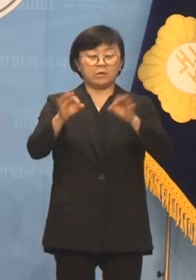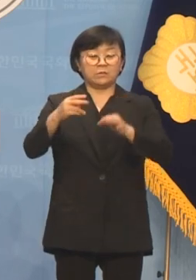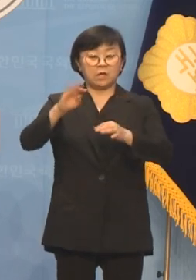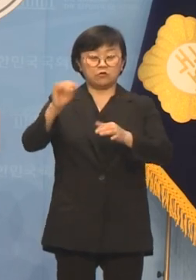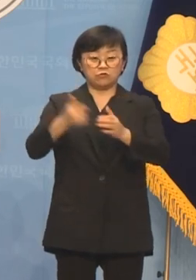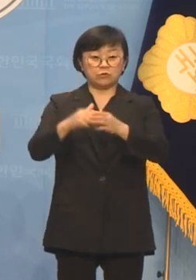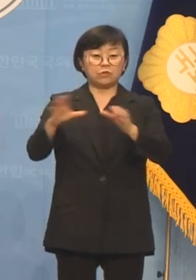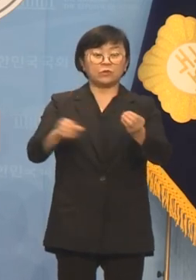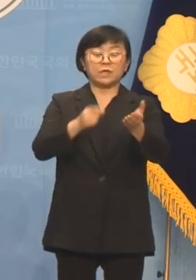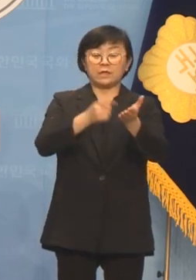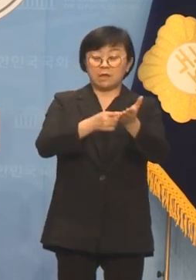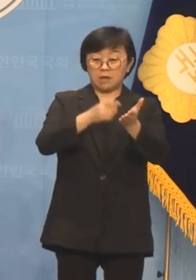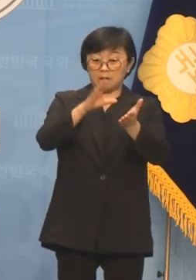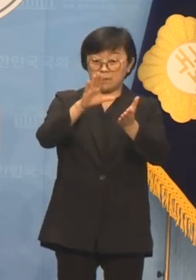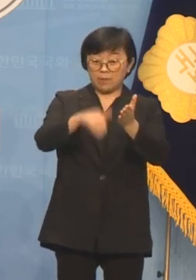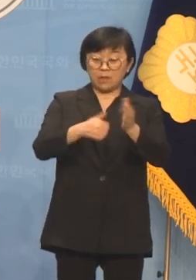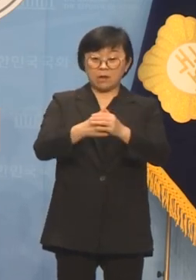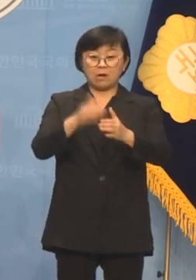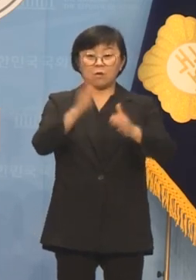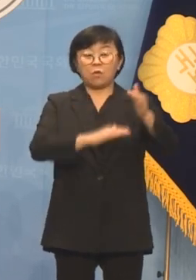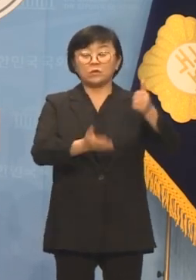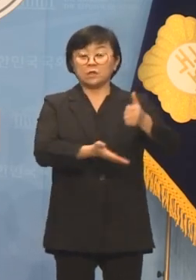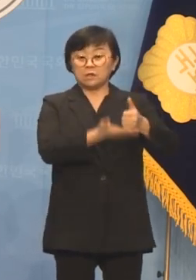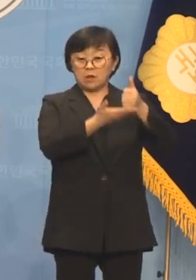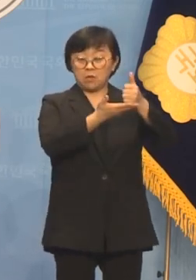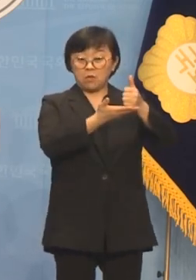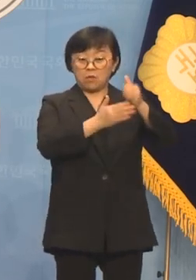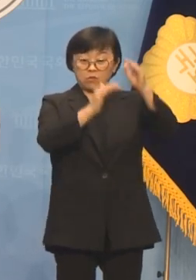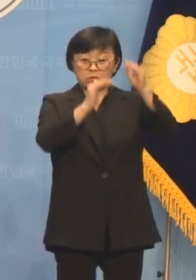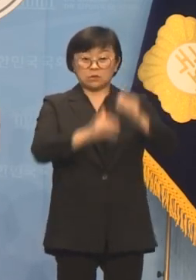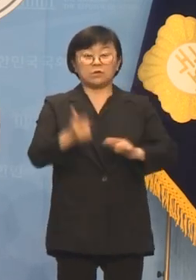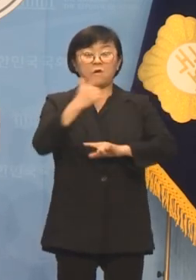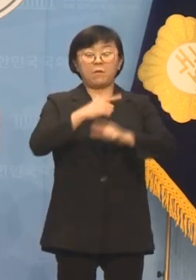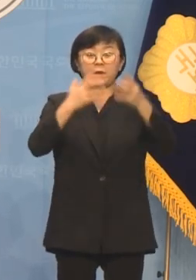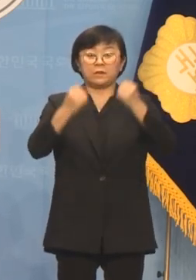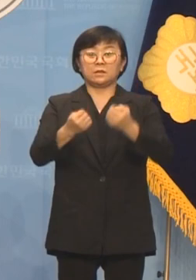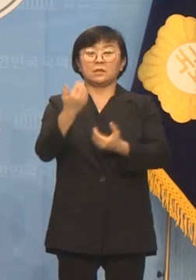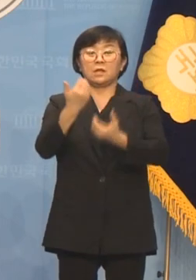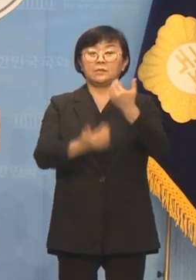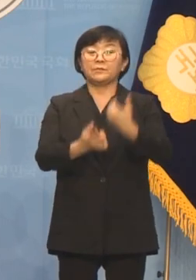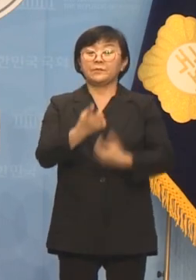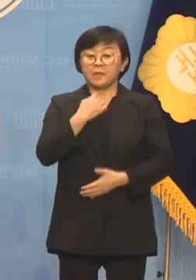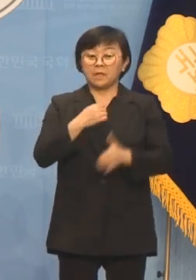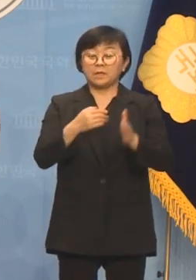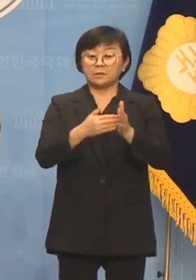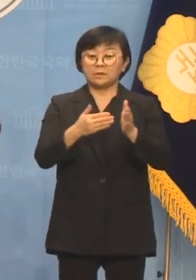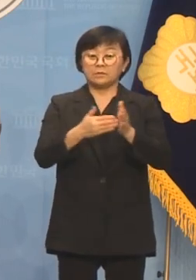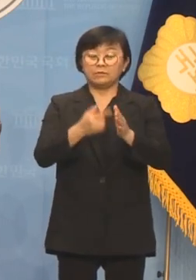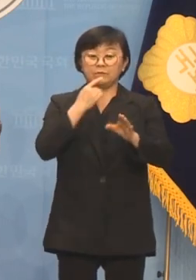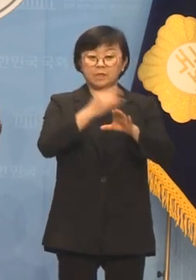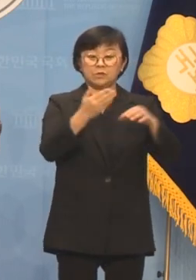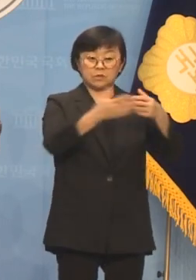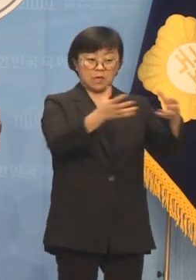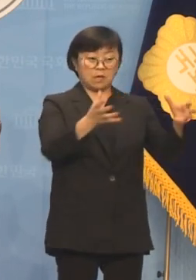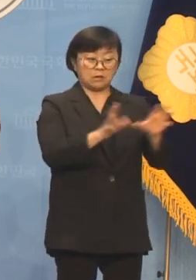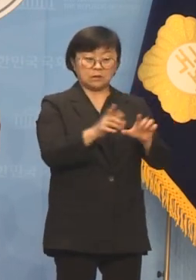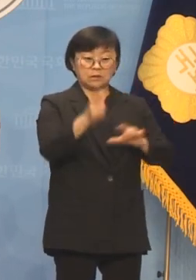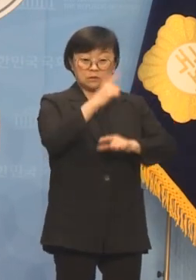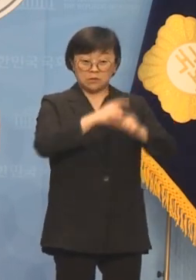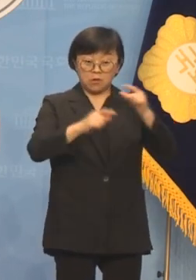총재 시절에도 공천 내용으로 더 많은 갈등이 있었지만 민주당은